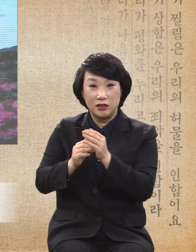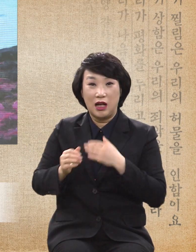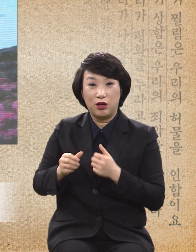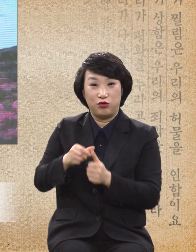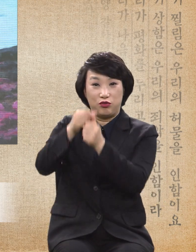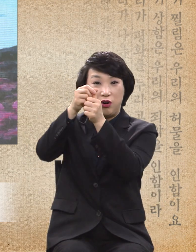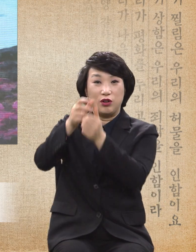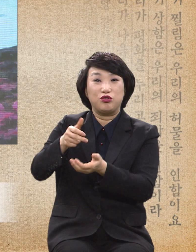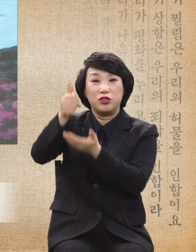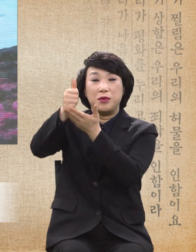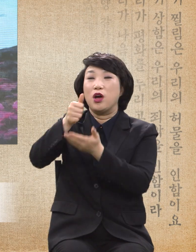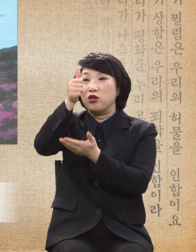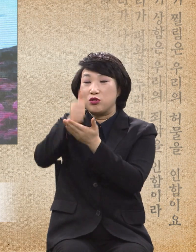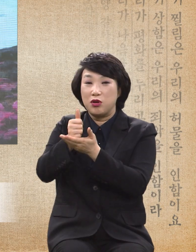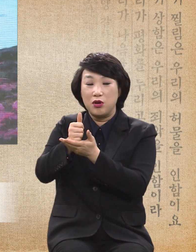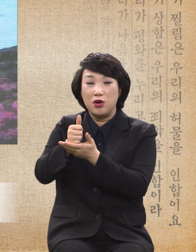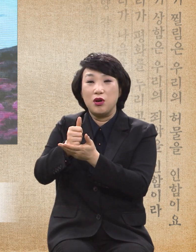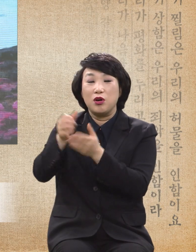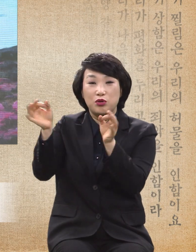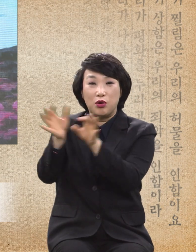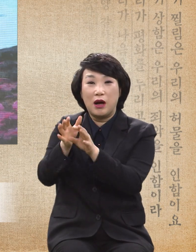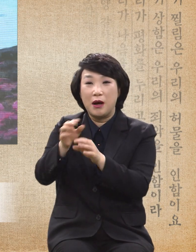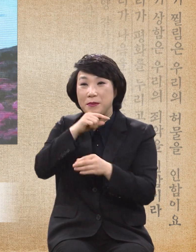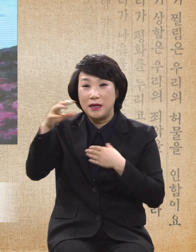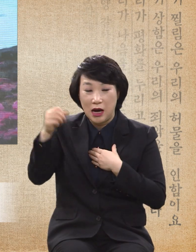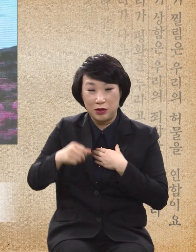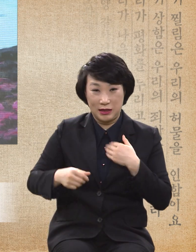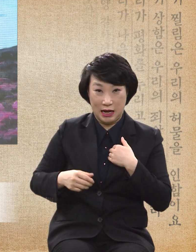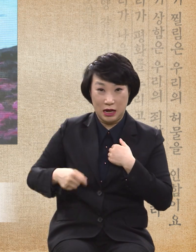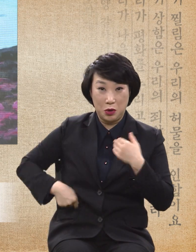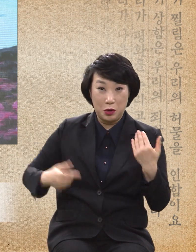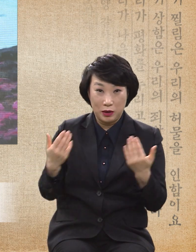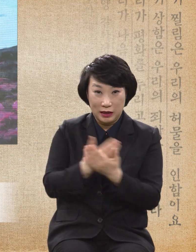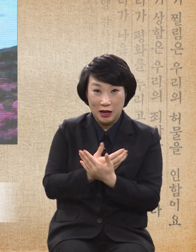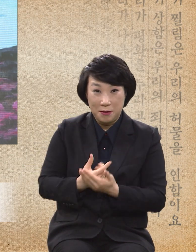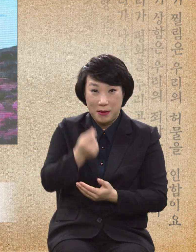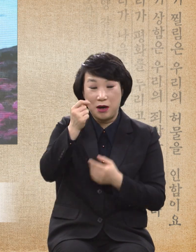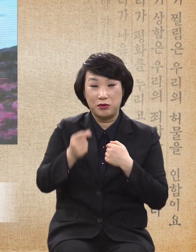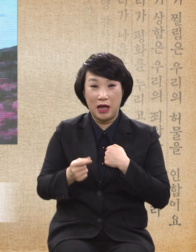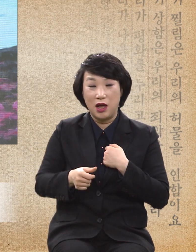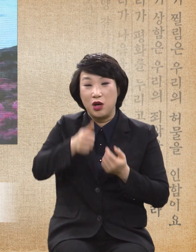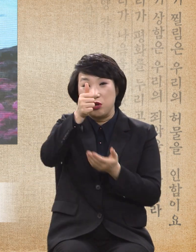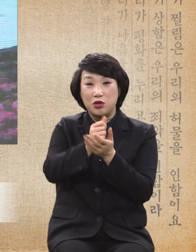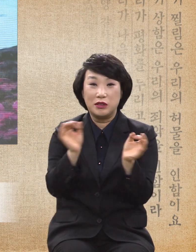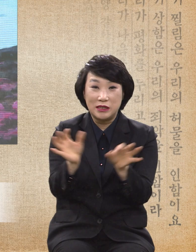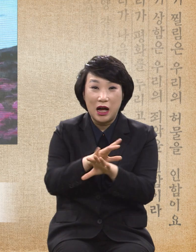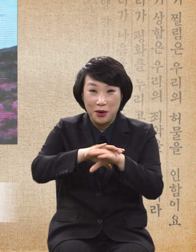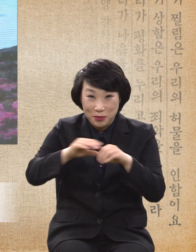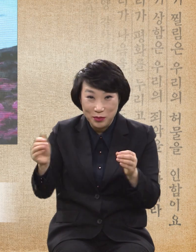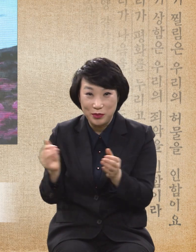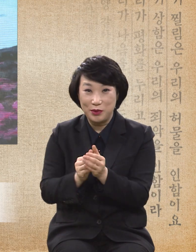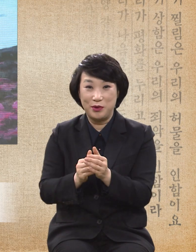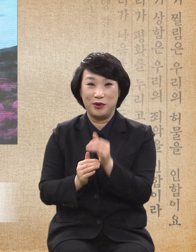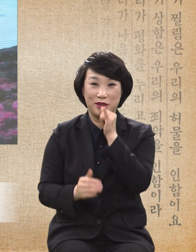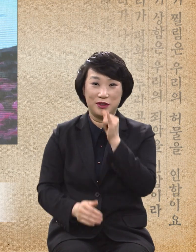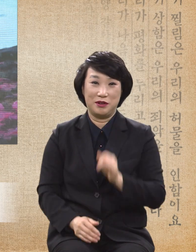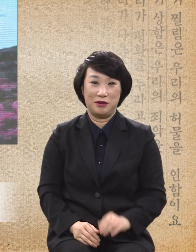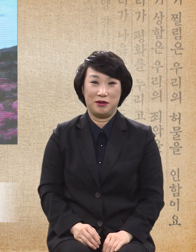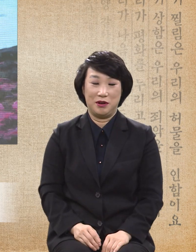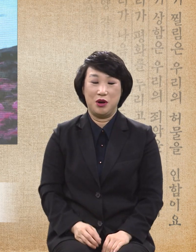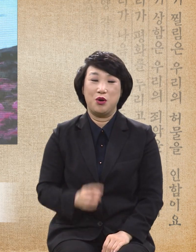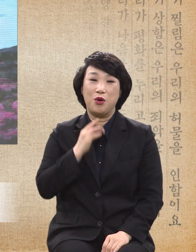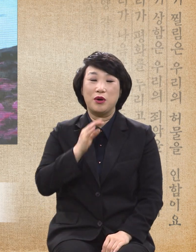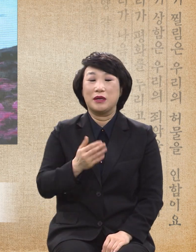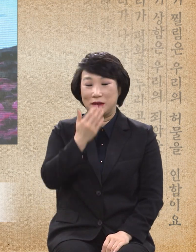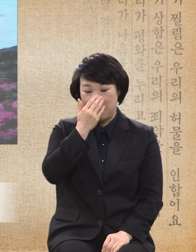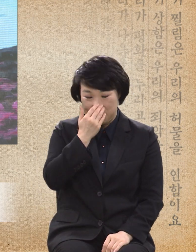피 앞에 회개로 당장에 소멸시켜버리고 무효시켜버려라, 그 말입니다.